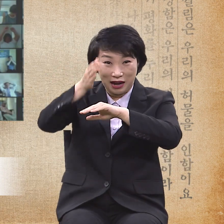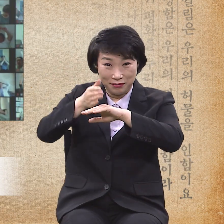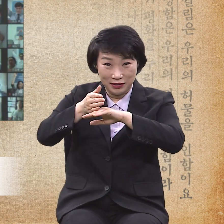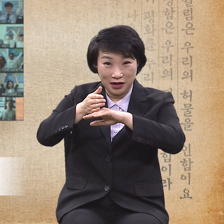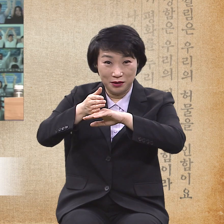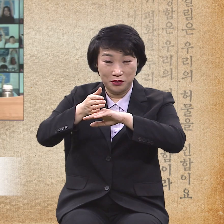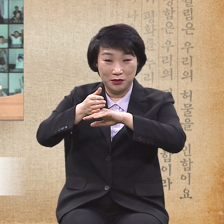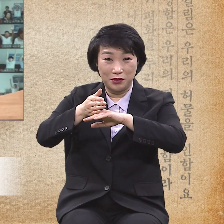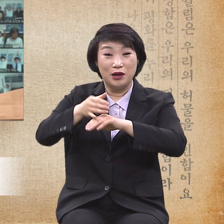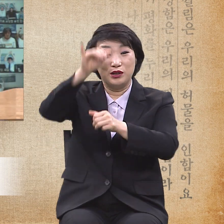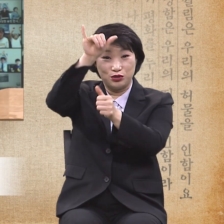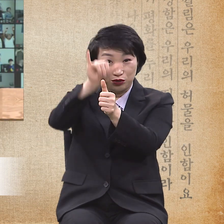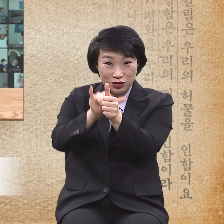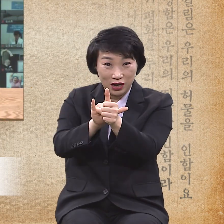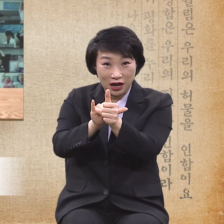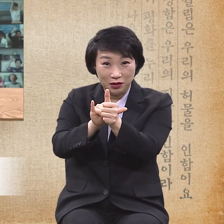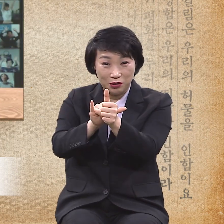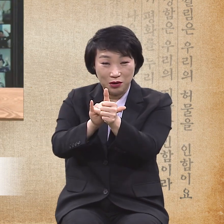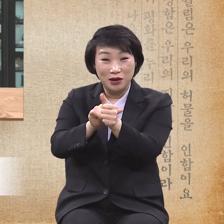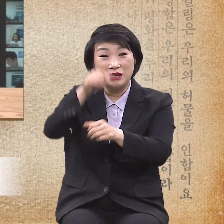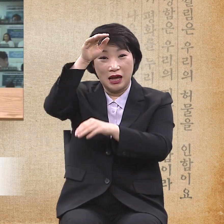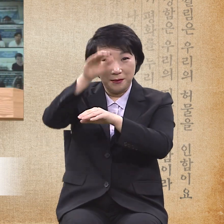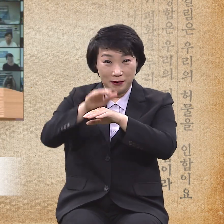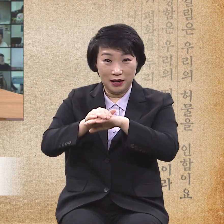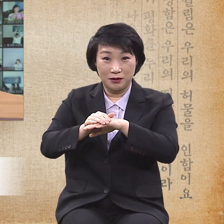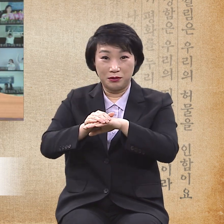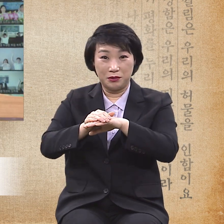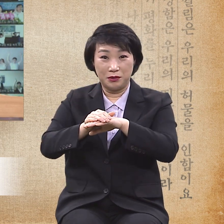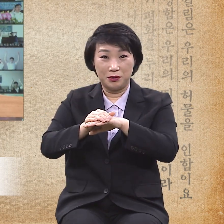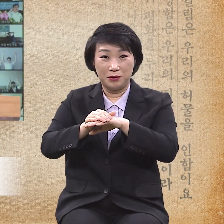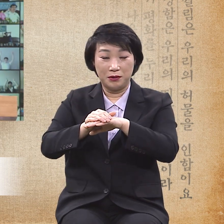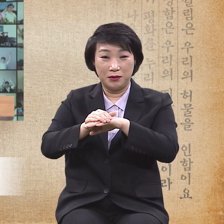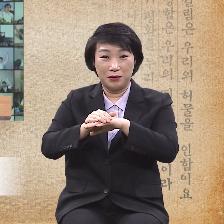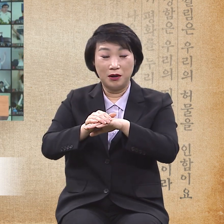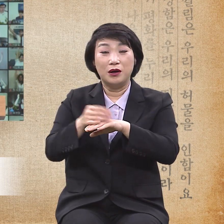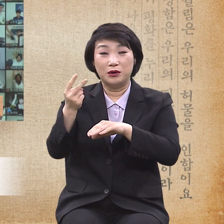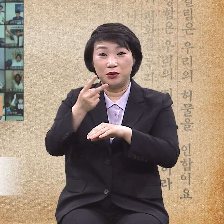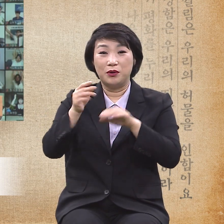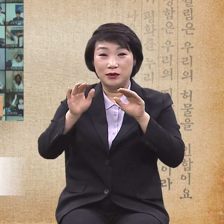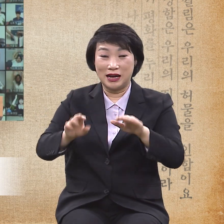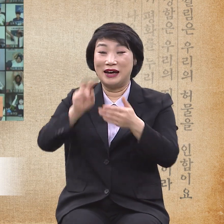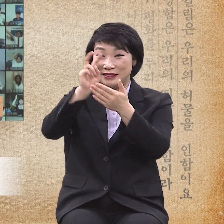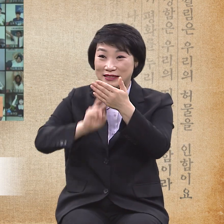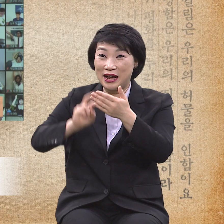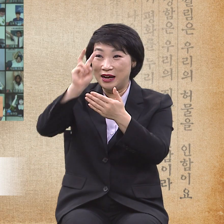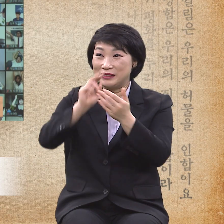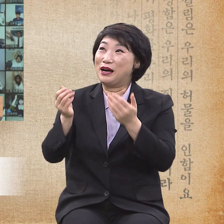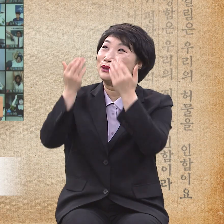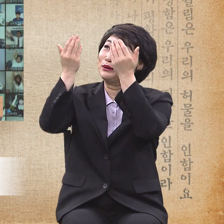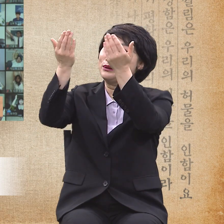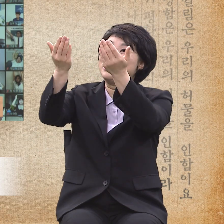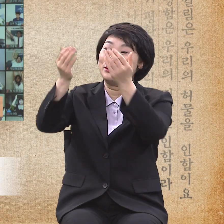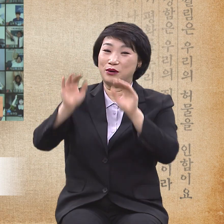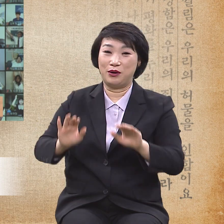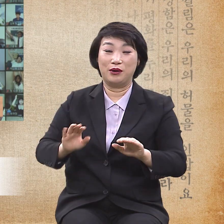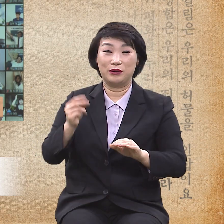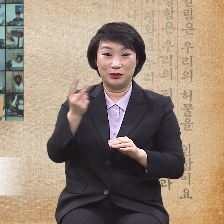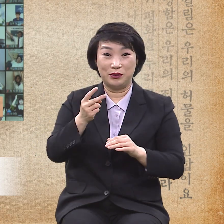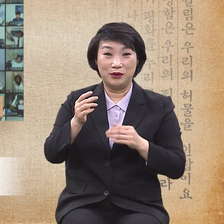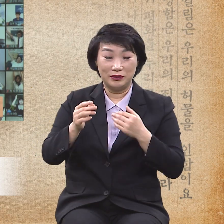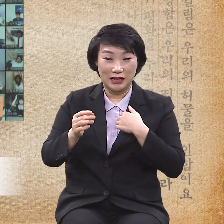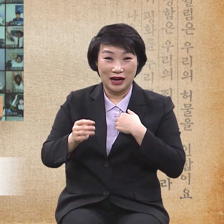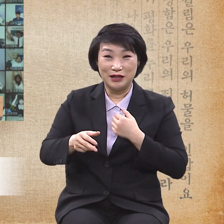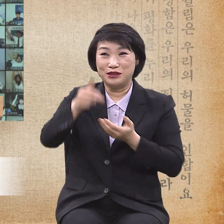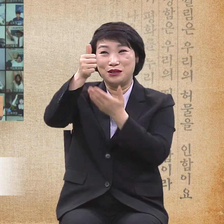감사하라, 충성하라, 예배하라, 그리고 찬양하라,